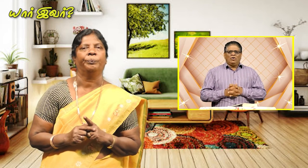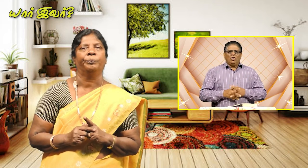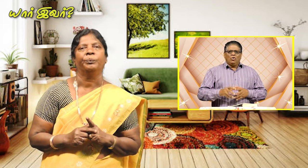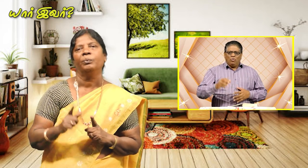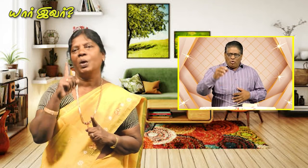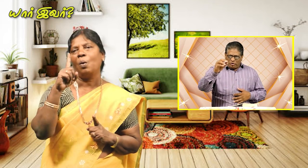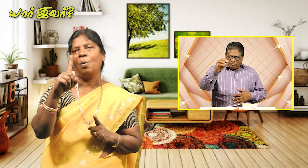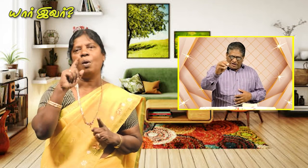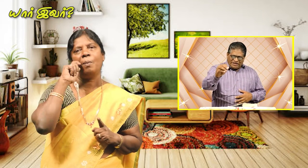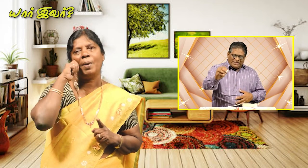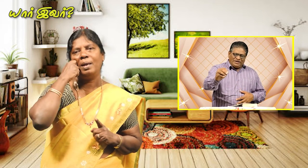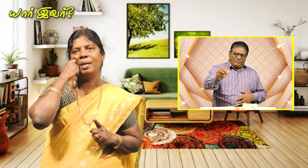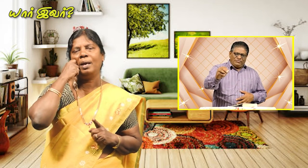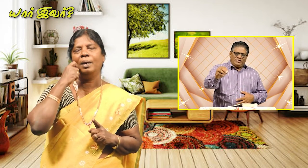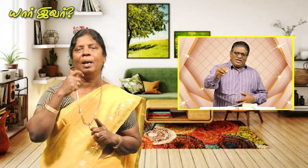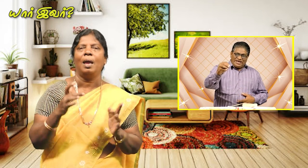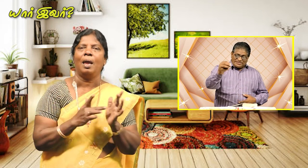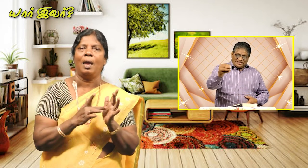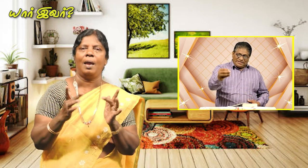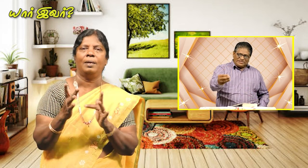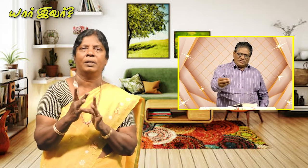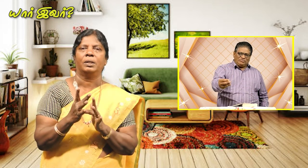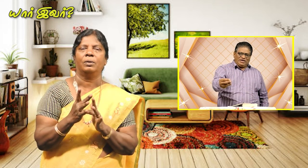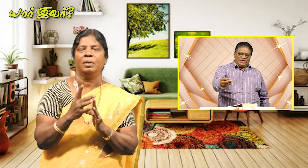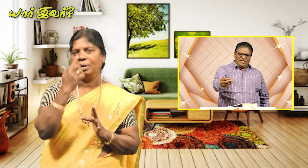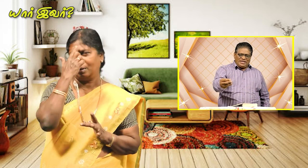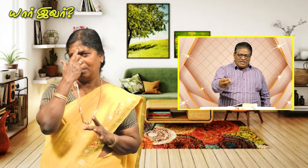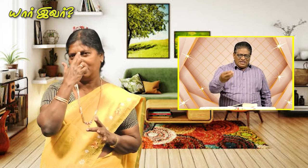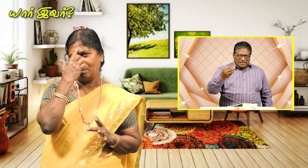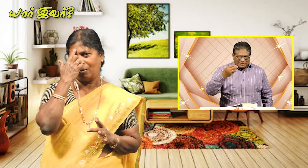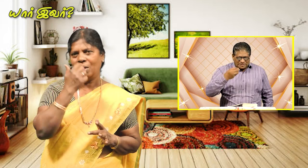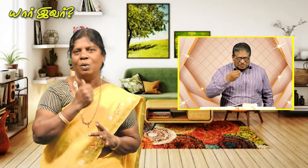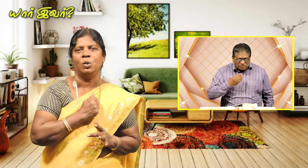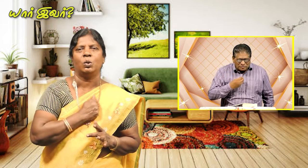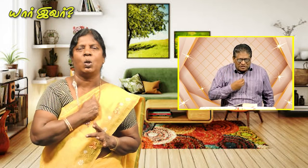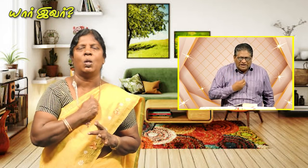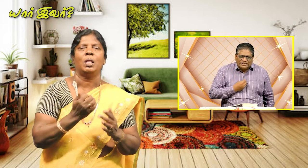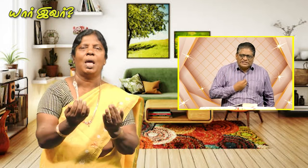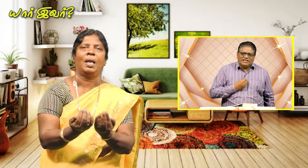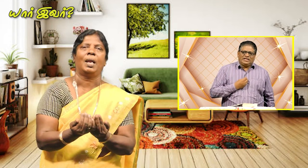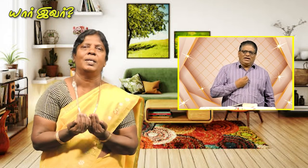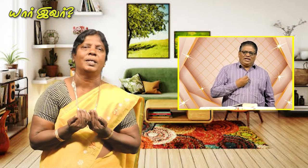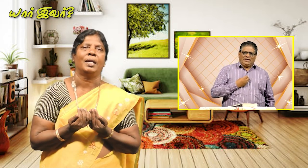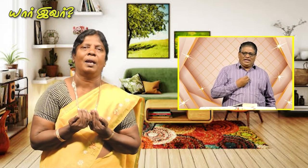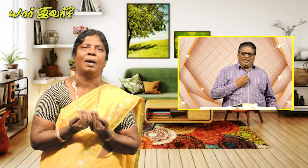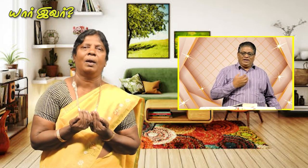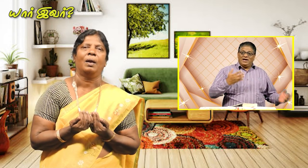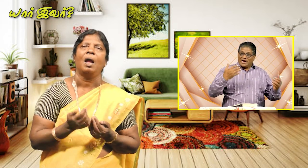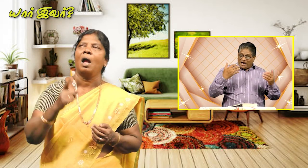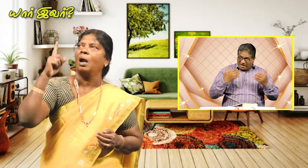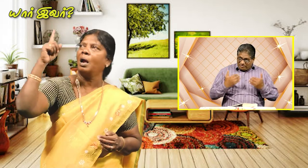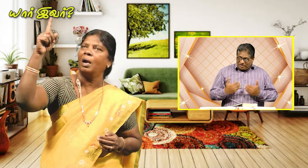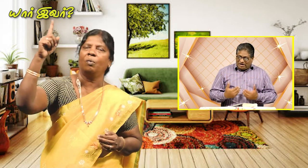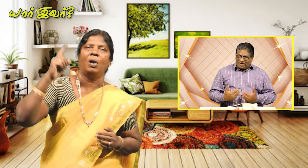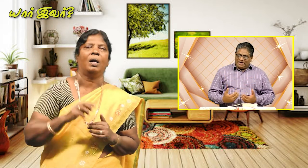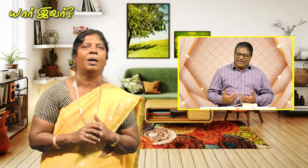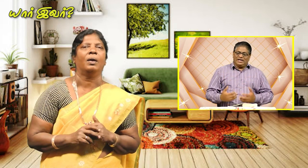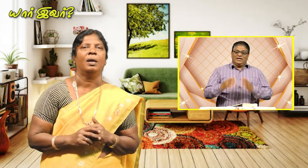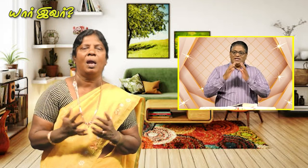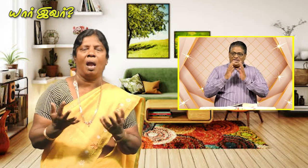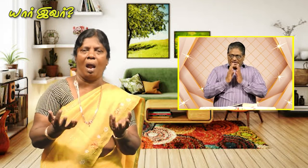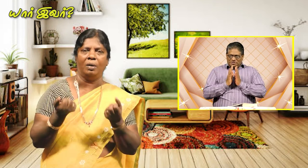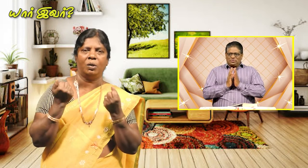சொல்லுகிறார், ஒரு மனிதன் இயேசு கிறிஸ்துவை தன் சொந்த இரட்சகராக